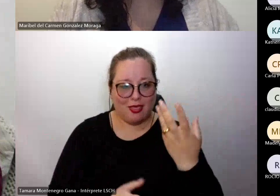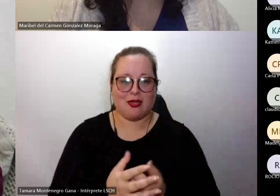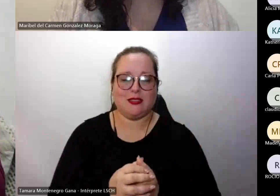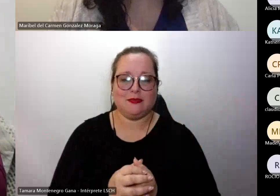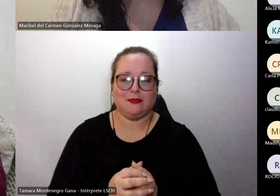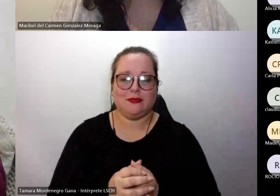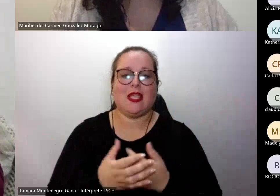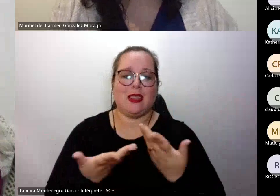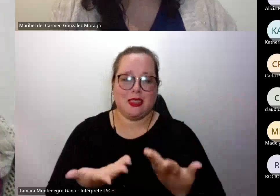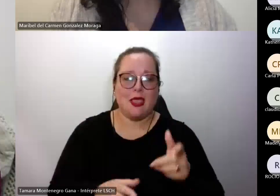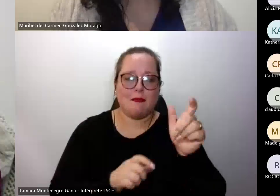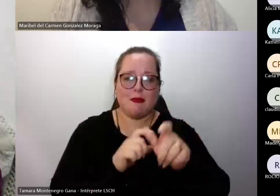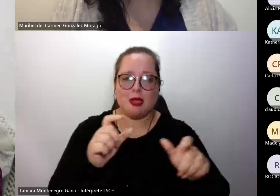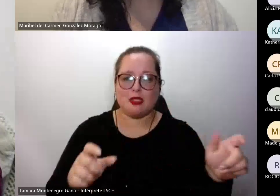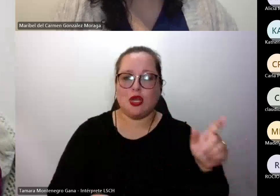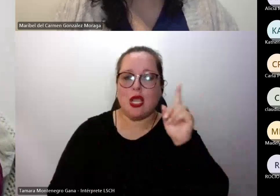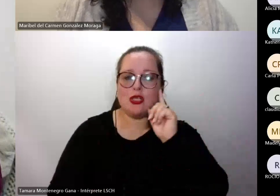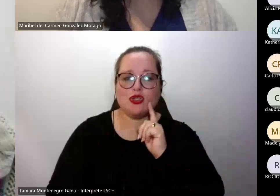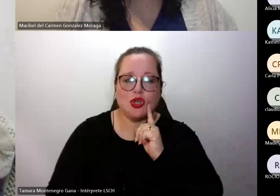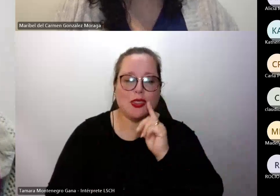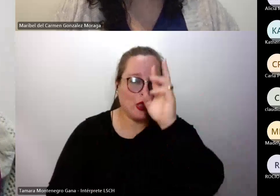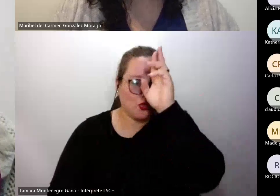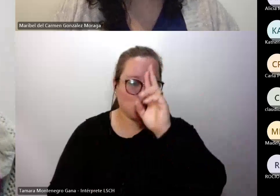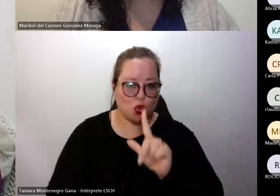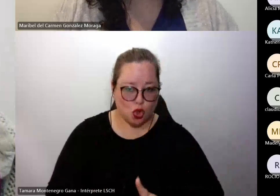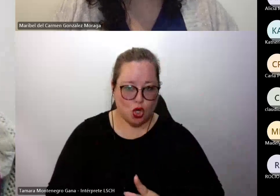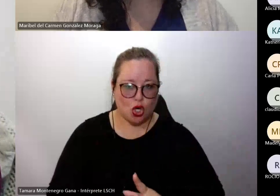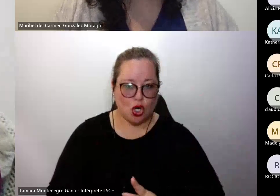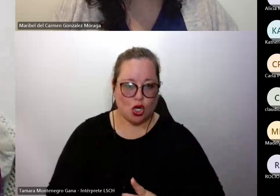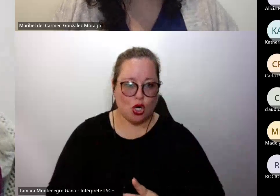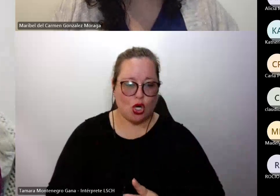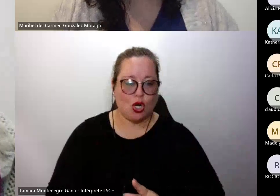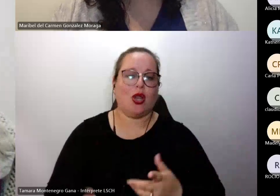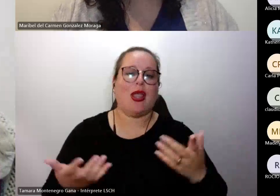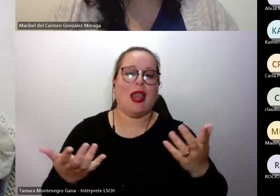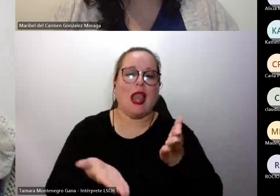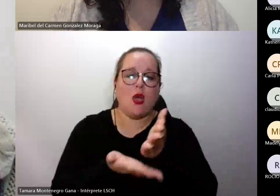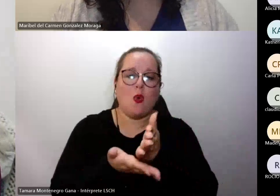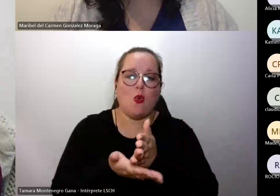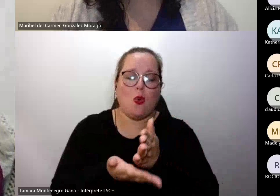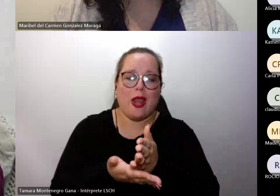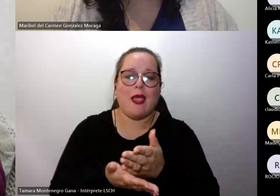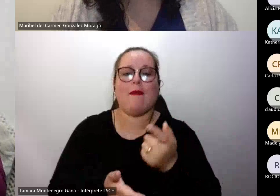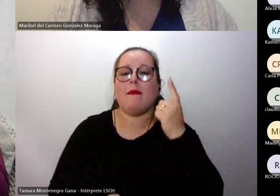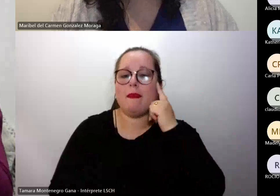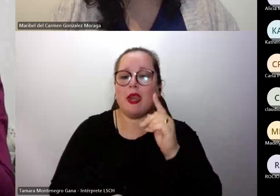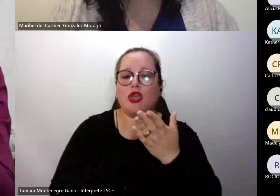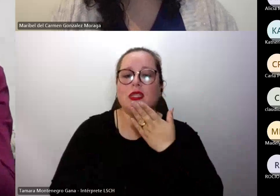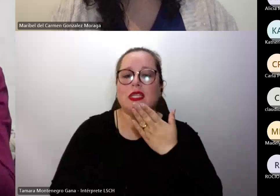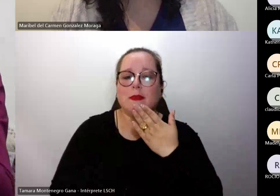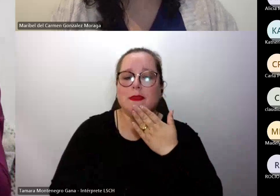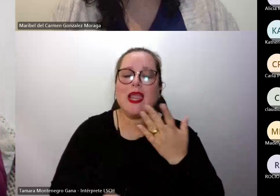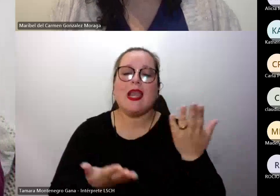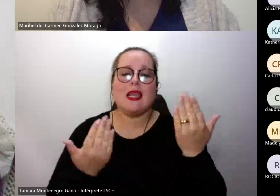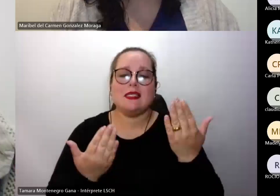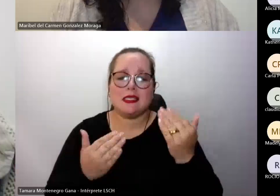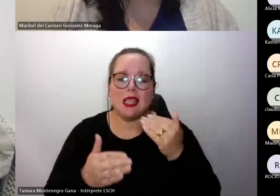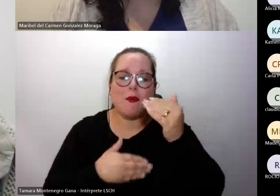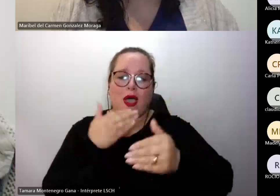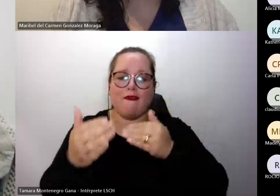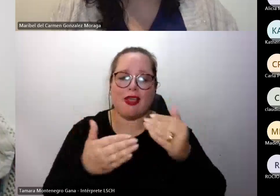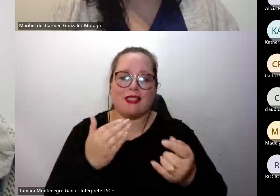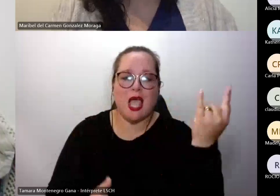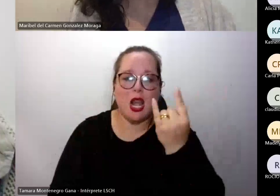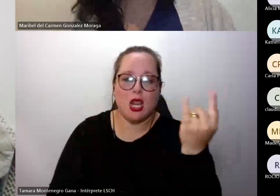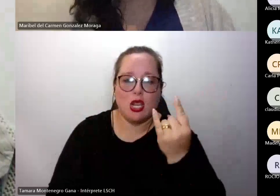de las personas sordas, de su rol como profesionales dentro de la escuela, pero también necesitamos avanzar y ahí un llamado a las universidades, a